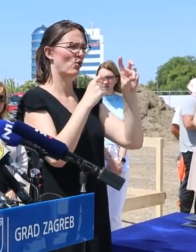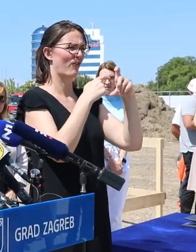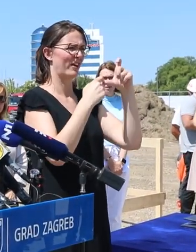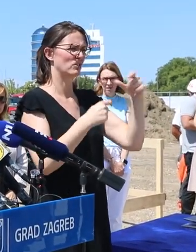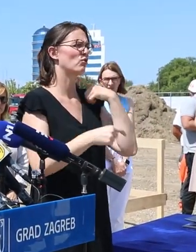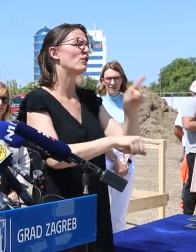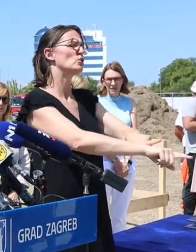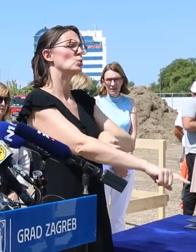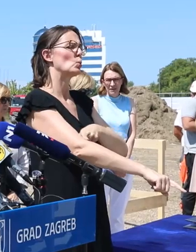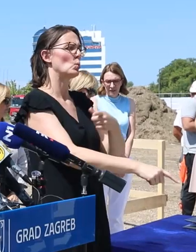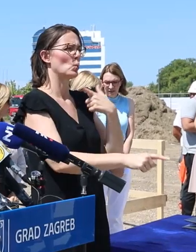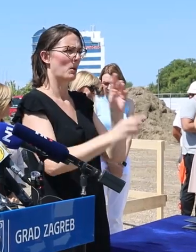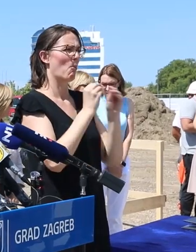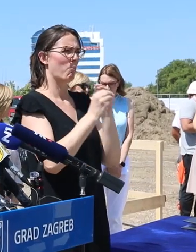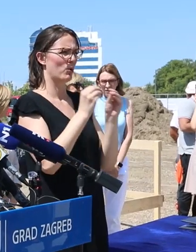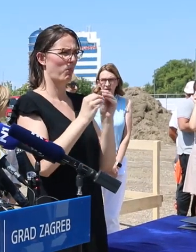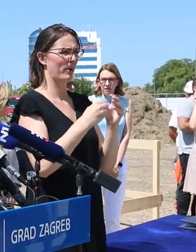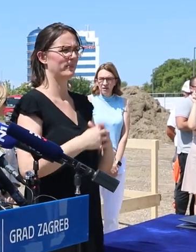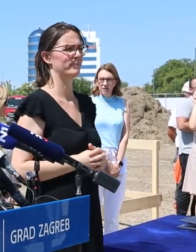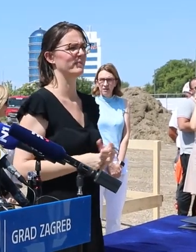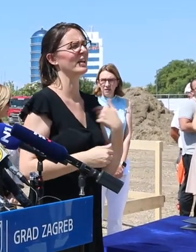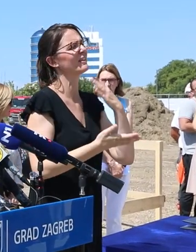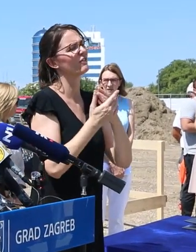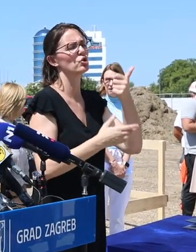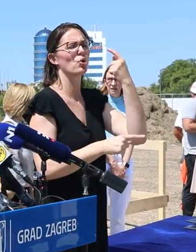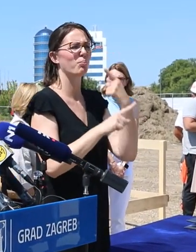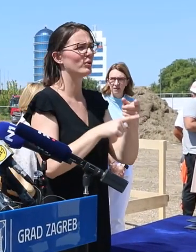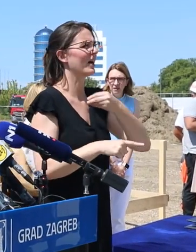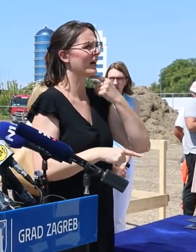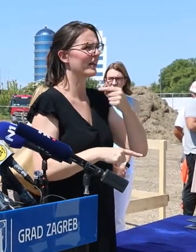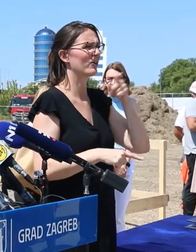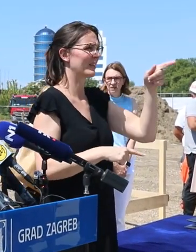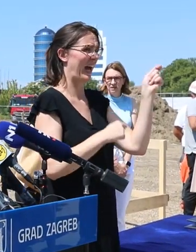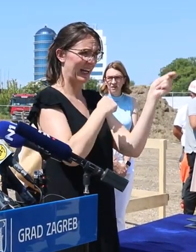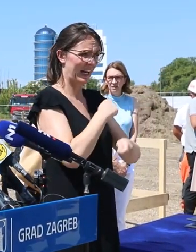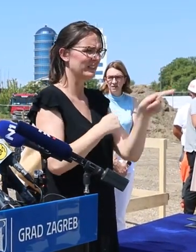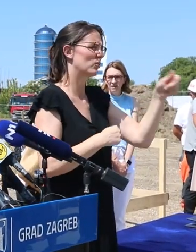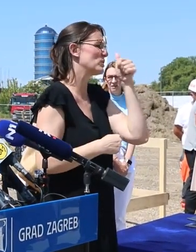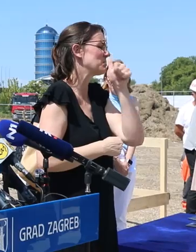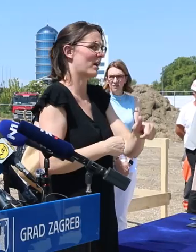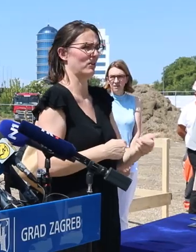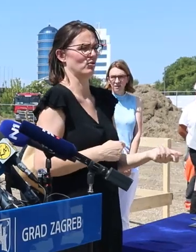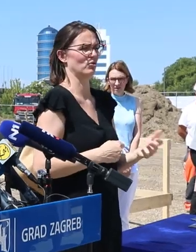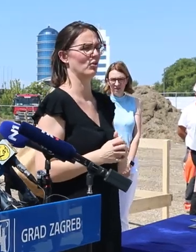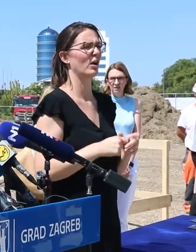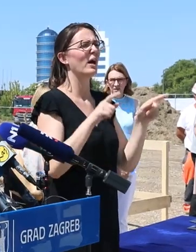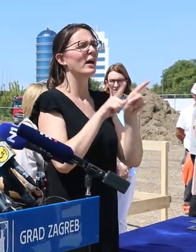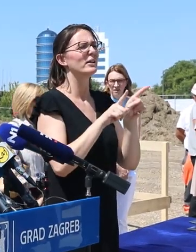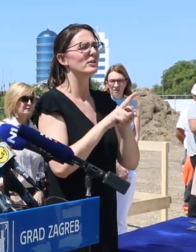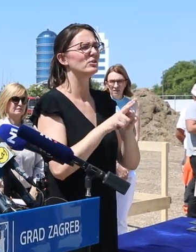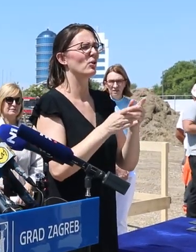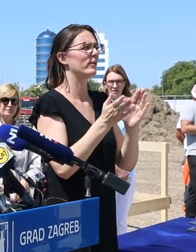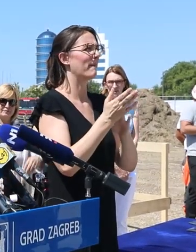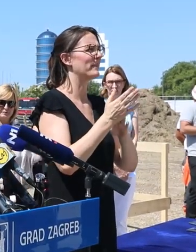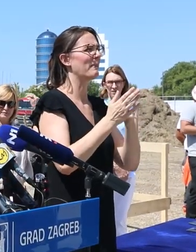više desetljeća. Po meni, to sam 100 puta već rekao, da su te kazne smješne. Tu je isto tako i pitanje onda kad